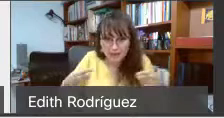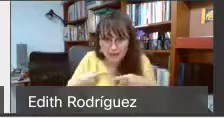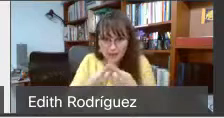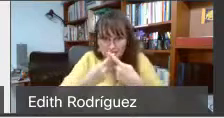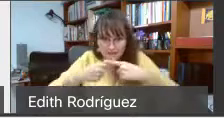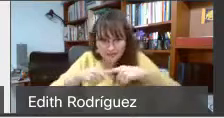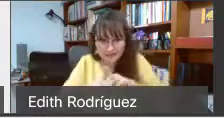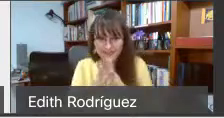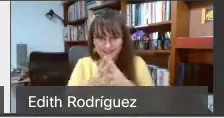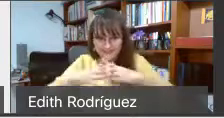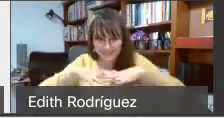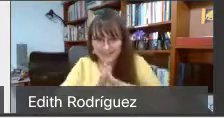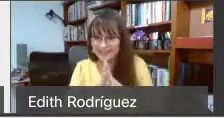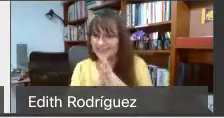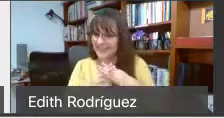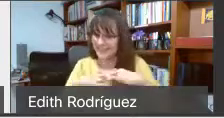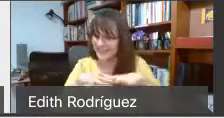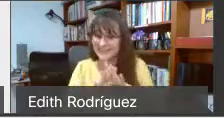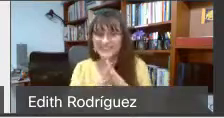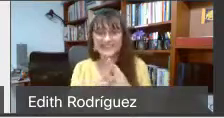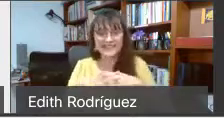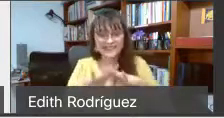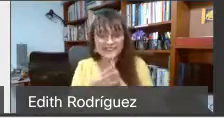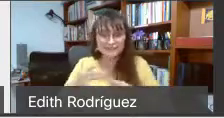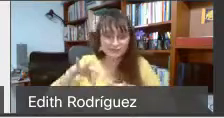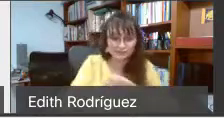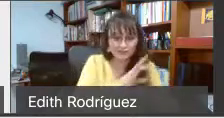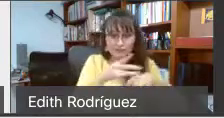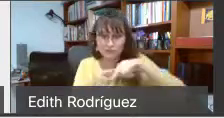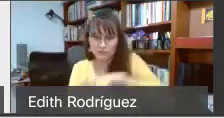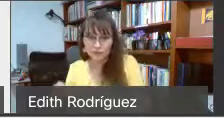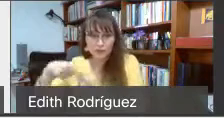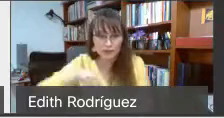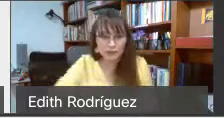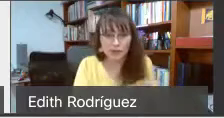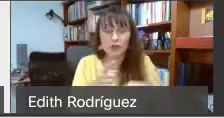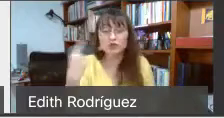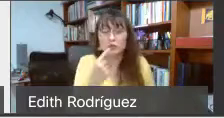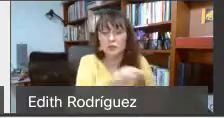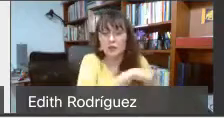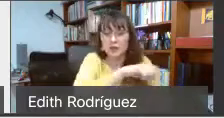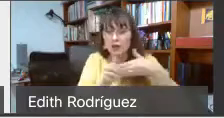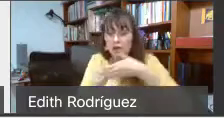amor sirve para ambos. Les sirve para poder o jugar